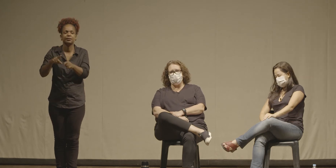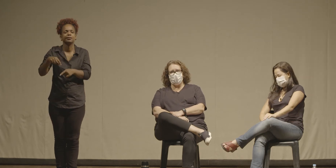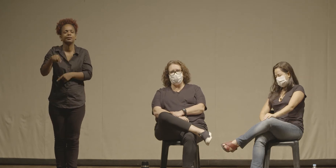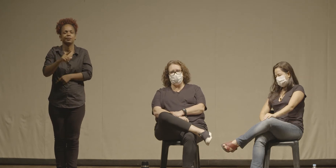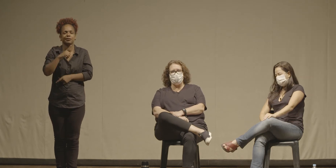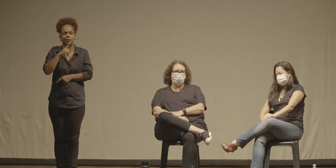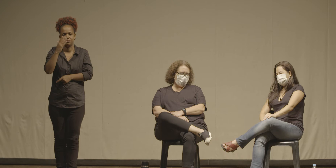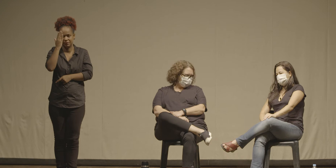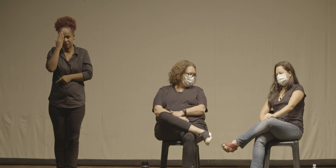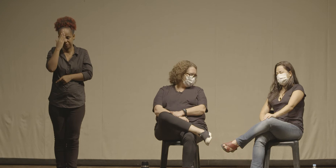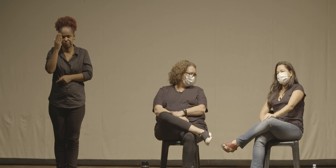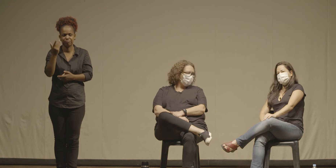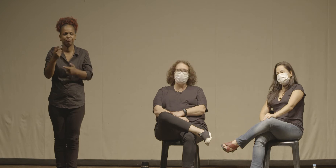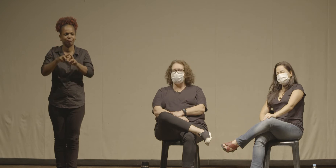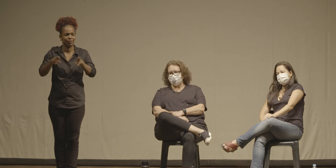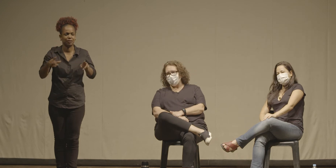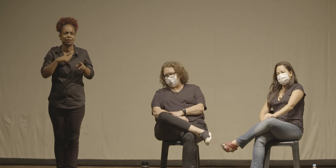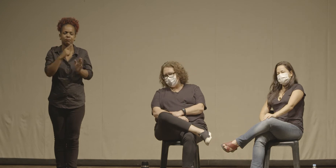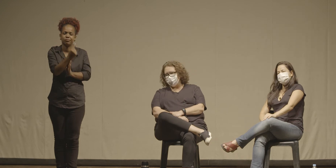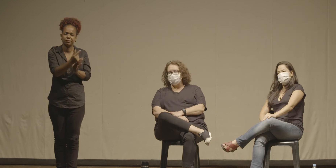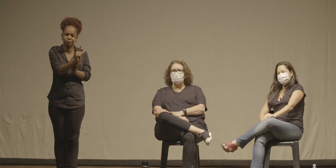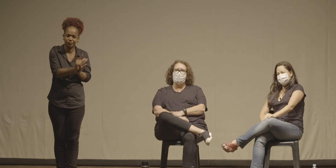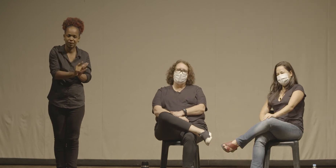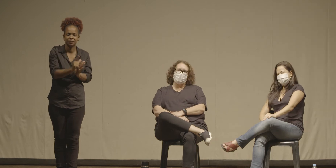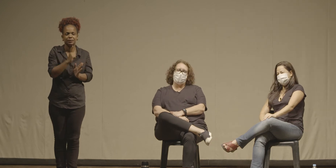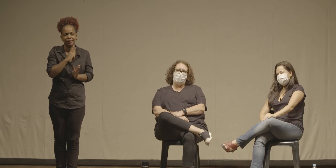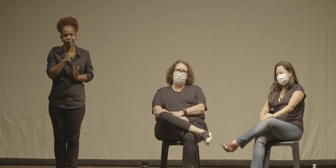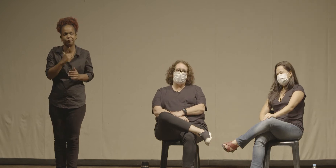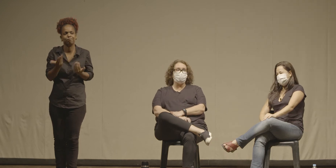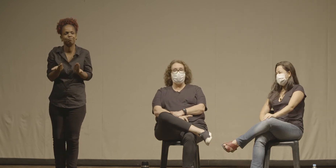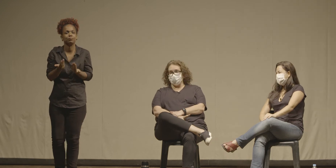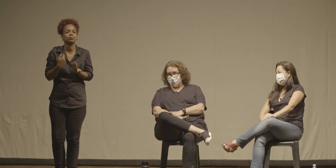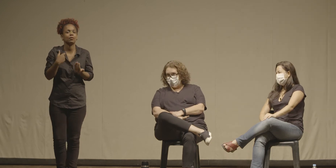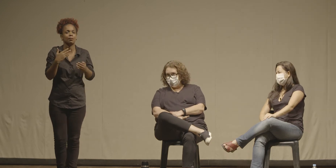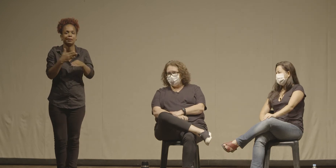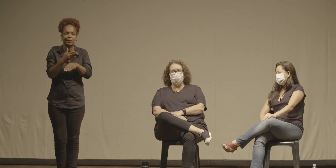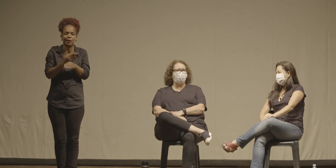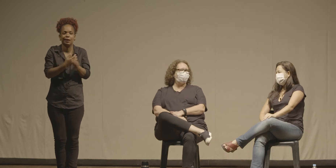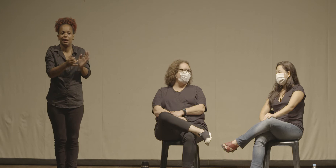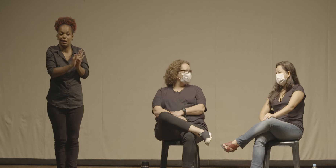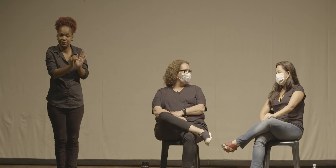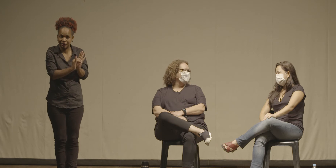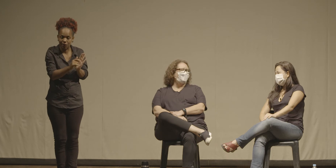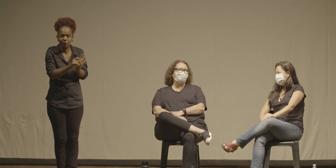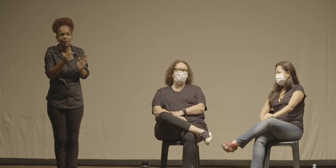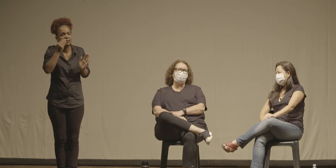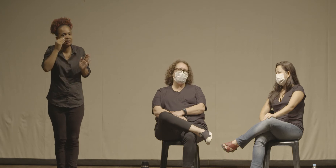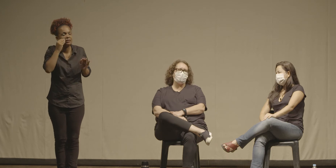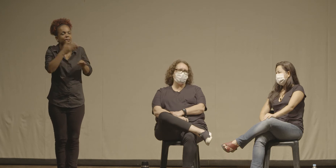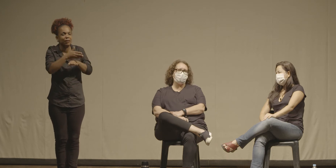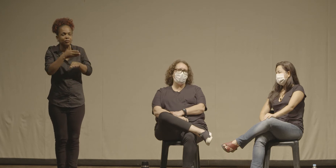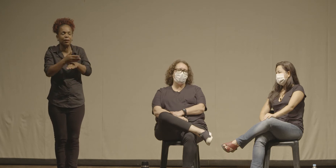um produto audiovisual de baixo orçamento mais deseja na vida, participar de edital, né?